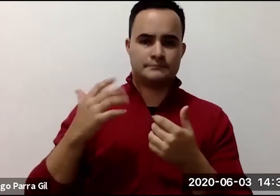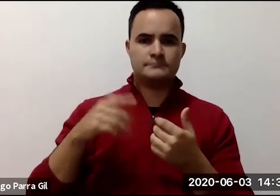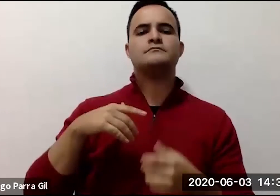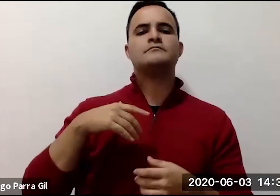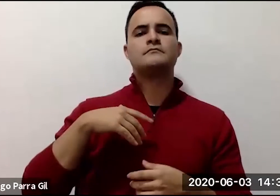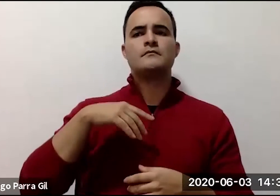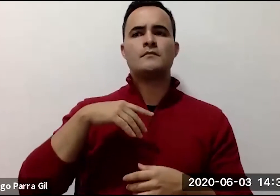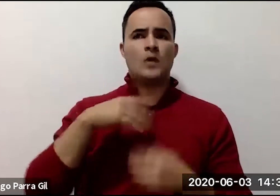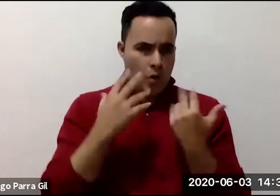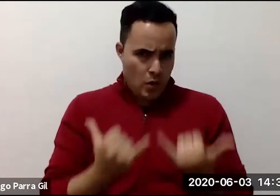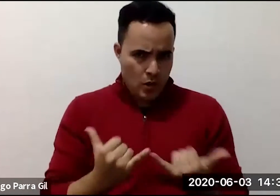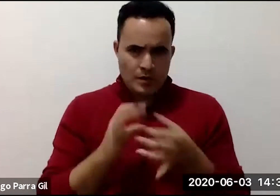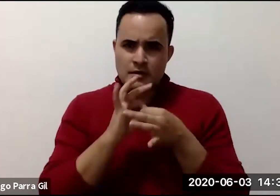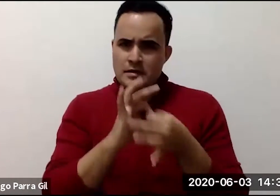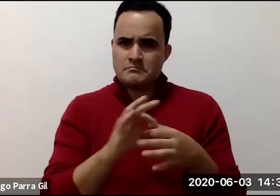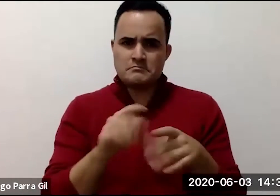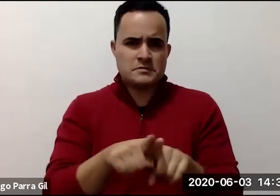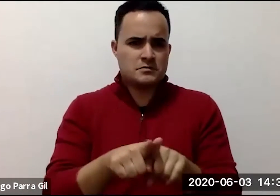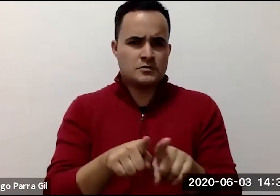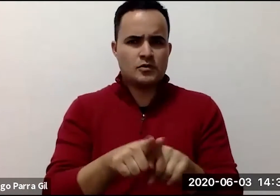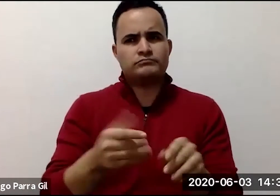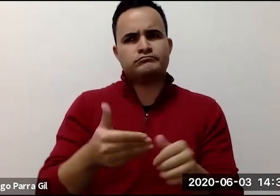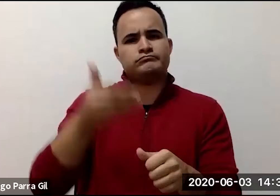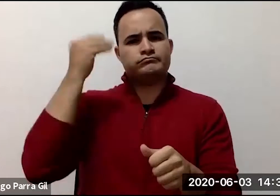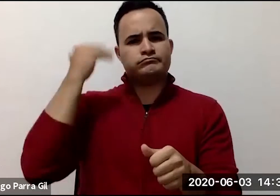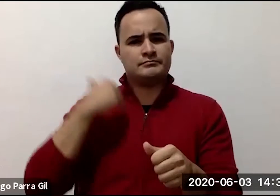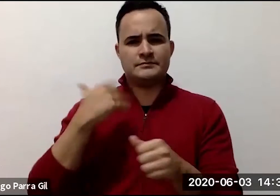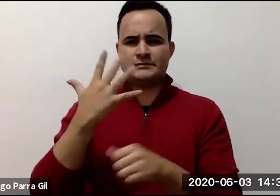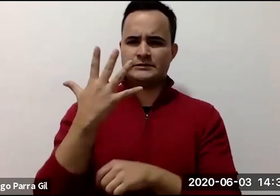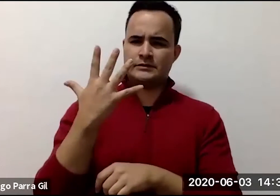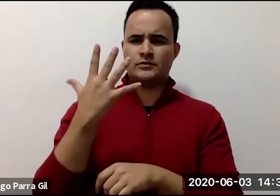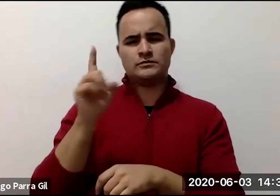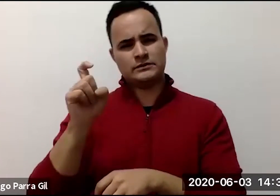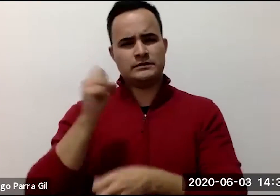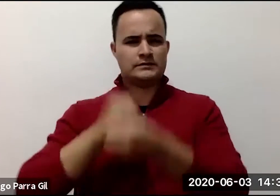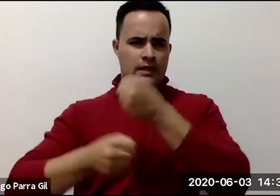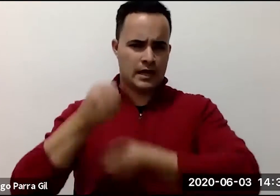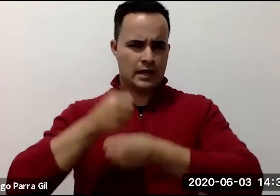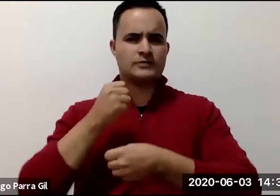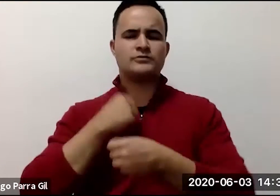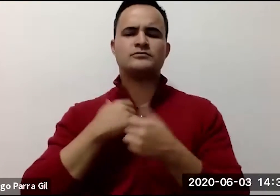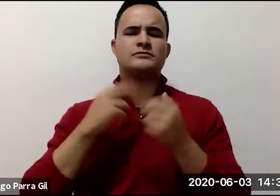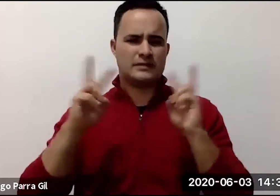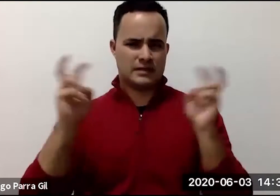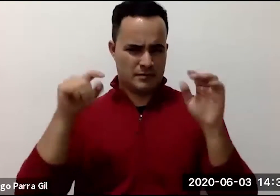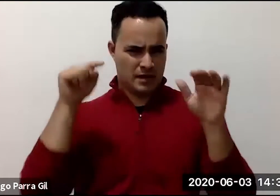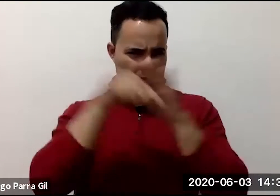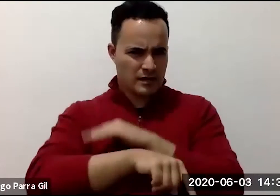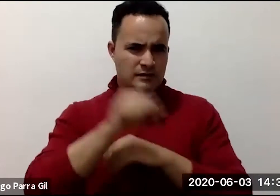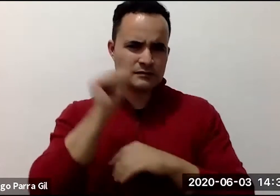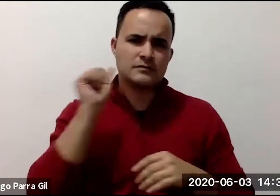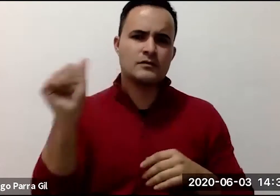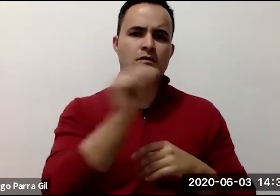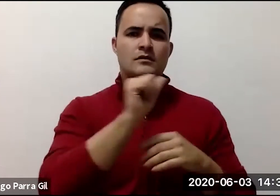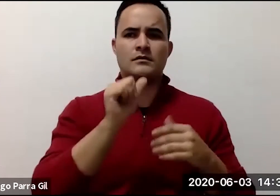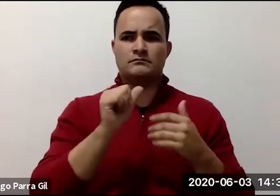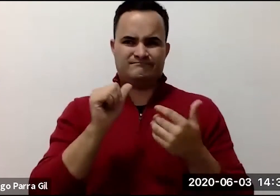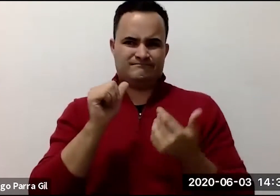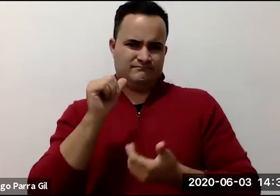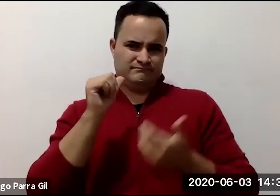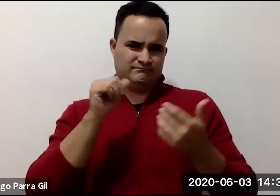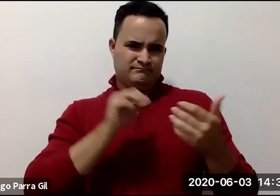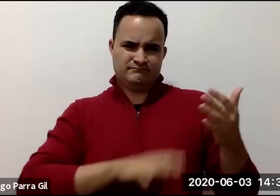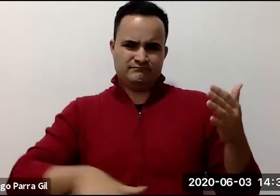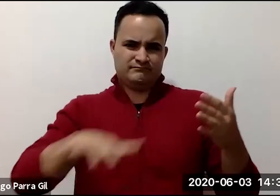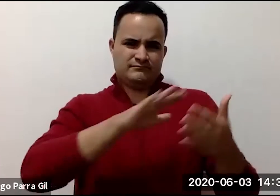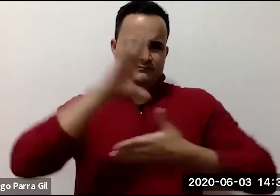celebra así 5 o 6 años de campaña contra los feminicidios o los femicidios en nuestra América.